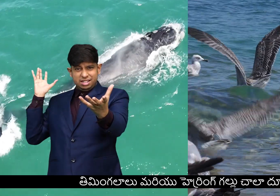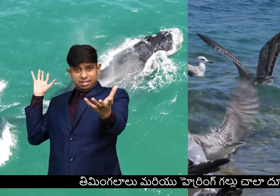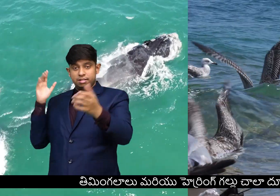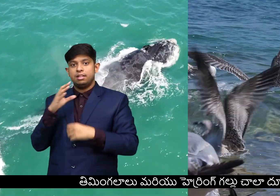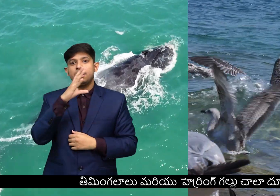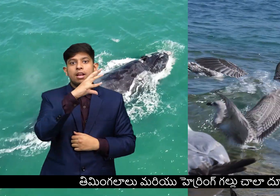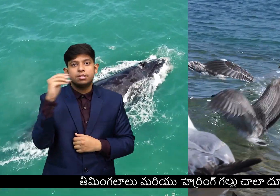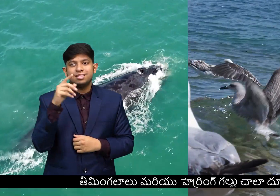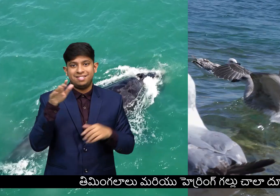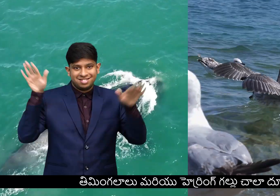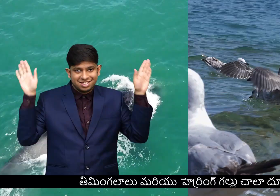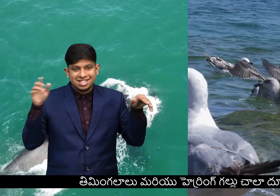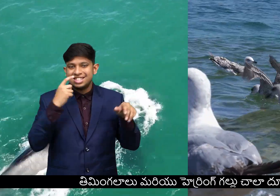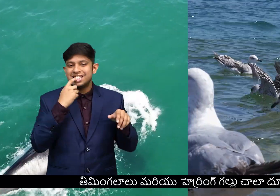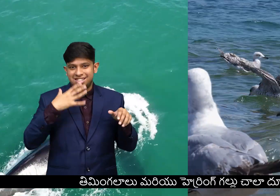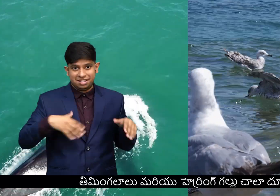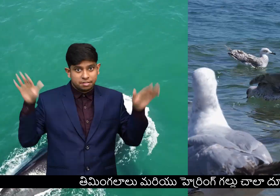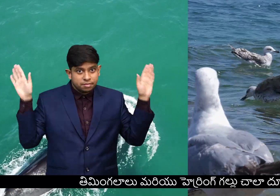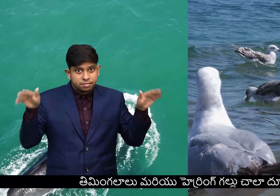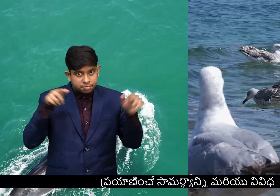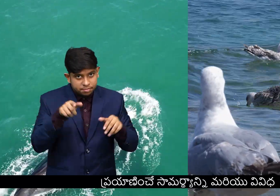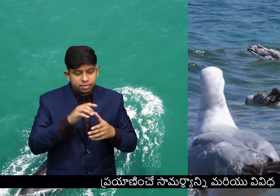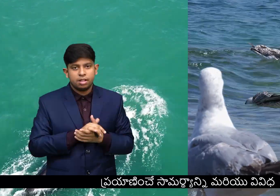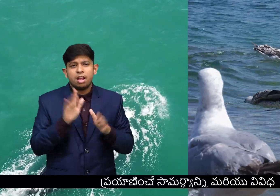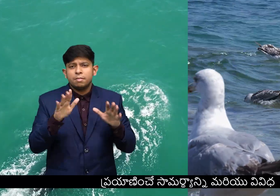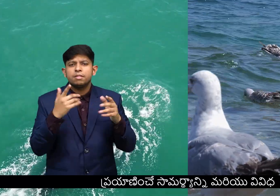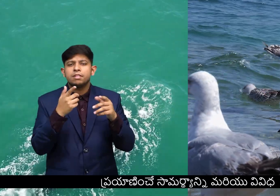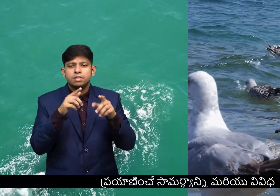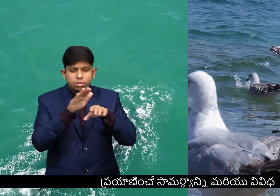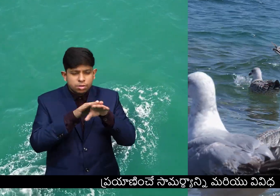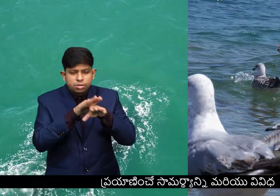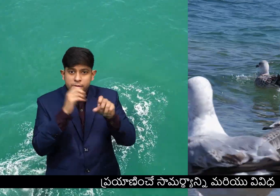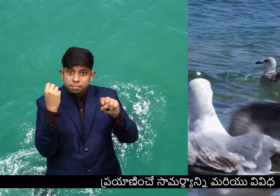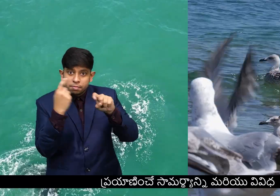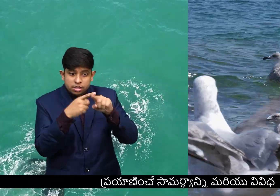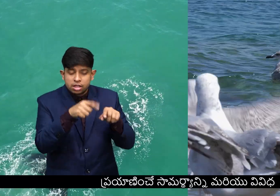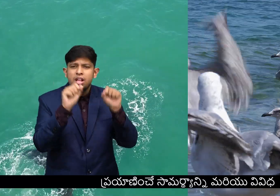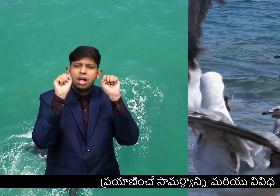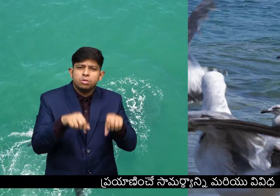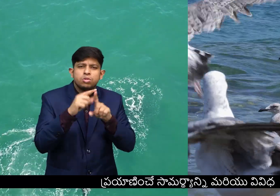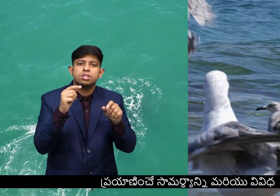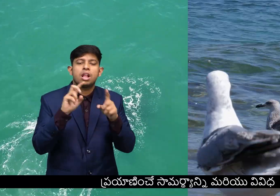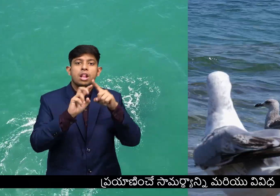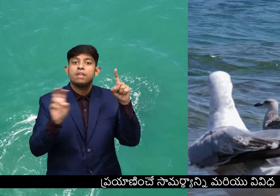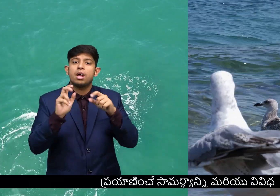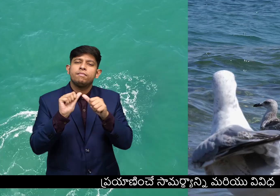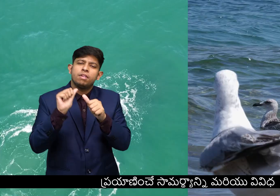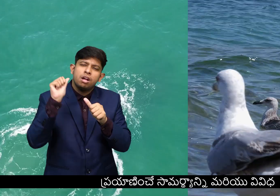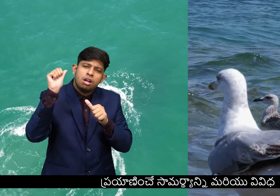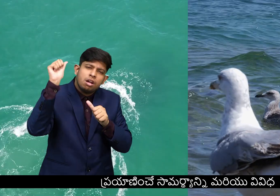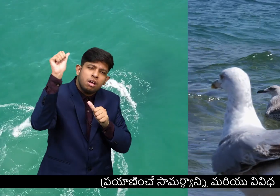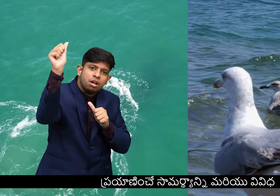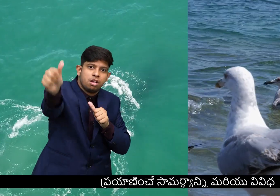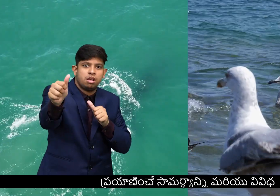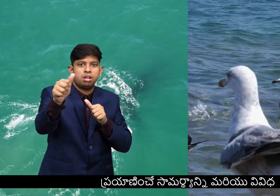తిమింగలాలు మరియు హెరింగ్ గళ్ళు చాలా దూరం ప్రయాణించే సామర్థ్యాన్ని మరియు వివిధ